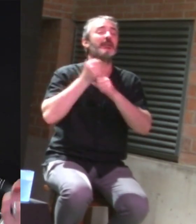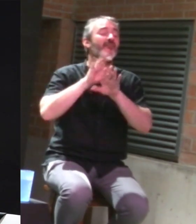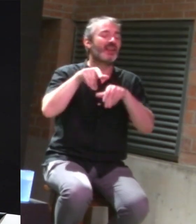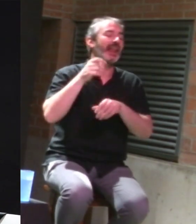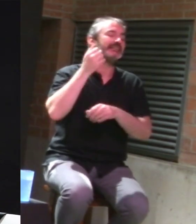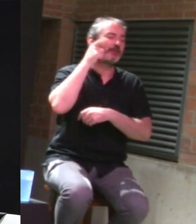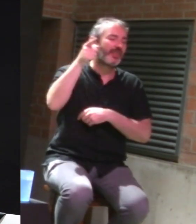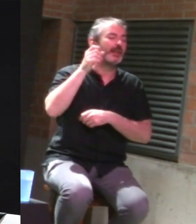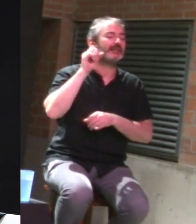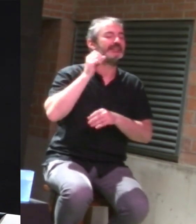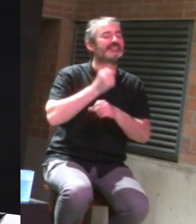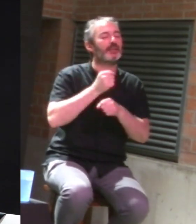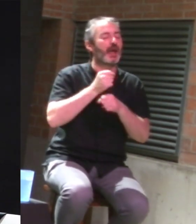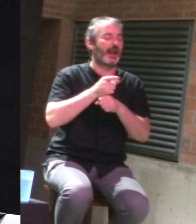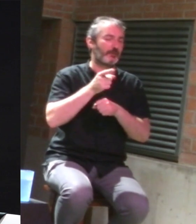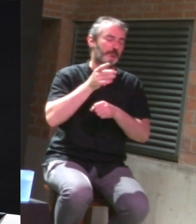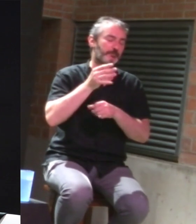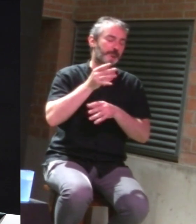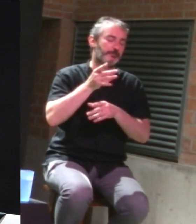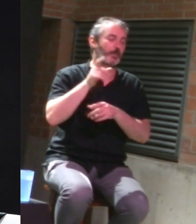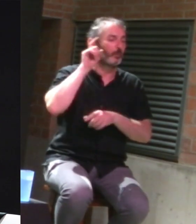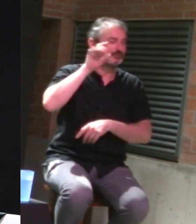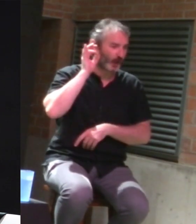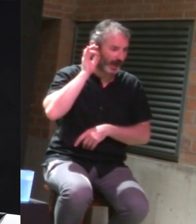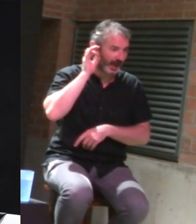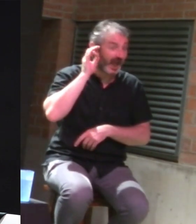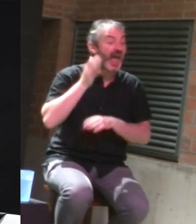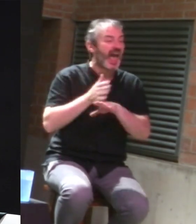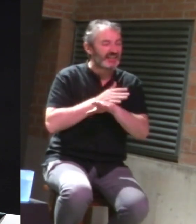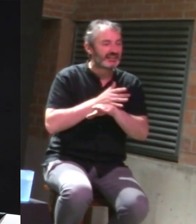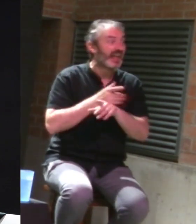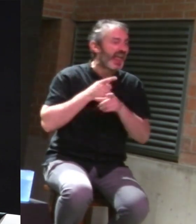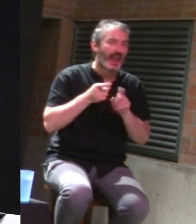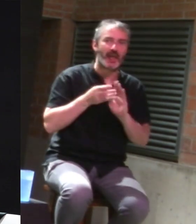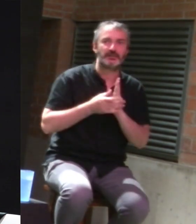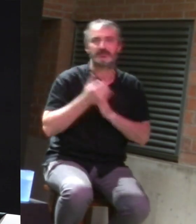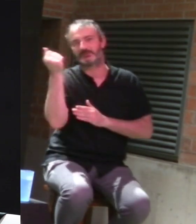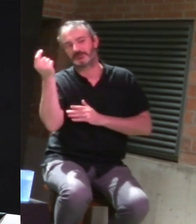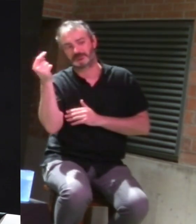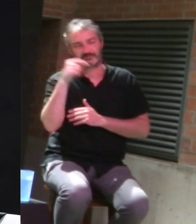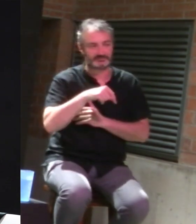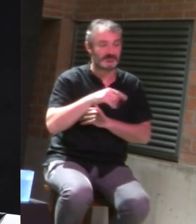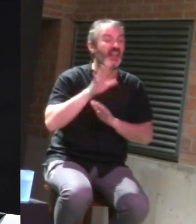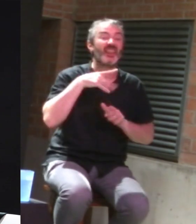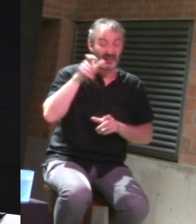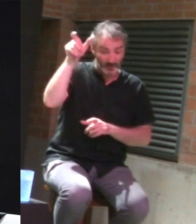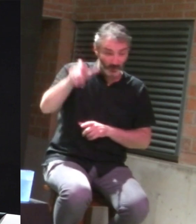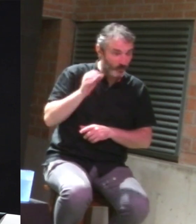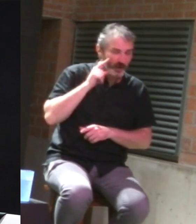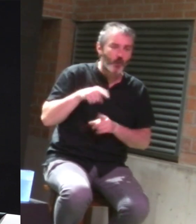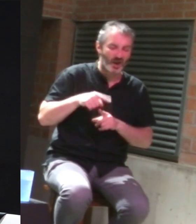Sabadell, després d'haver patit un exili, té una vida atzarosa, però per mi és la vida d'una obrera